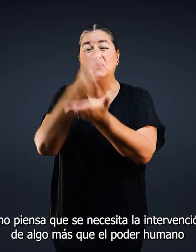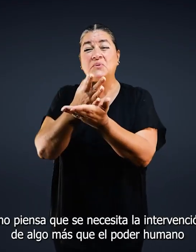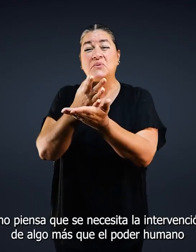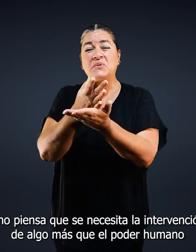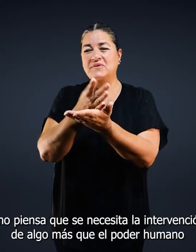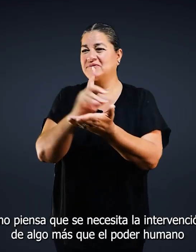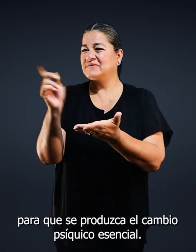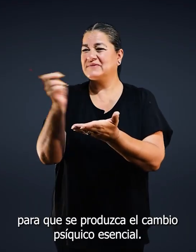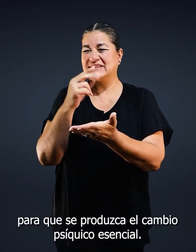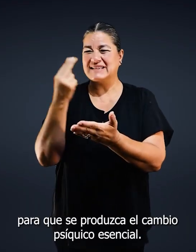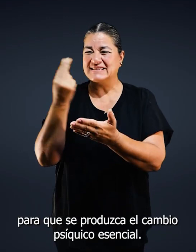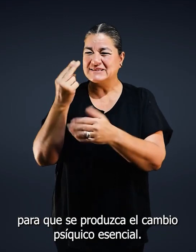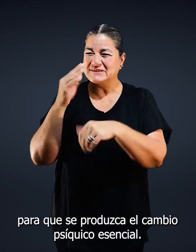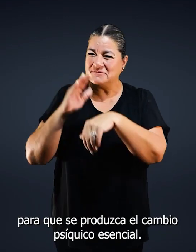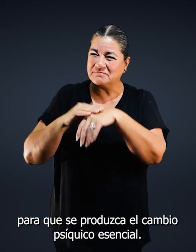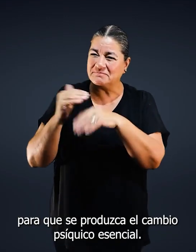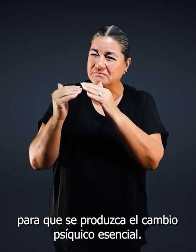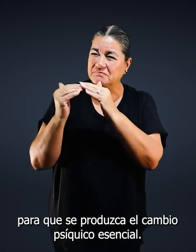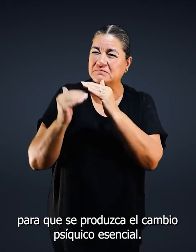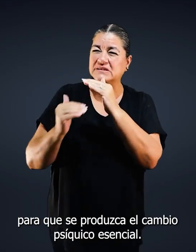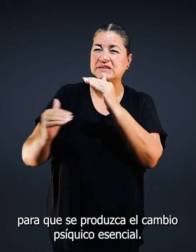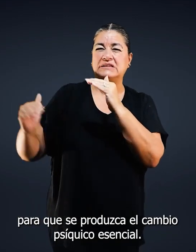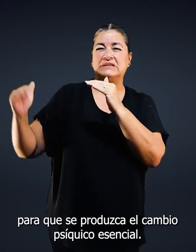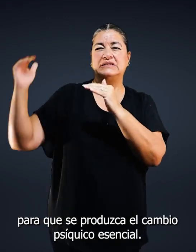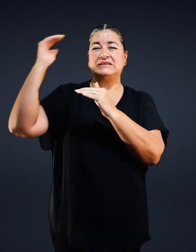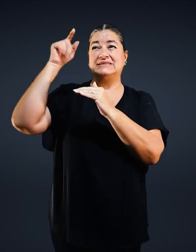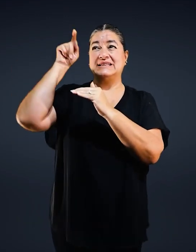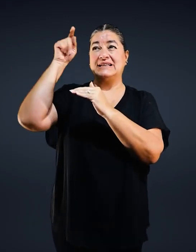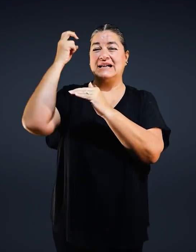que el poder humano para que se produzca el cambio psíquico esencial.